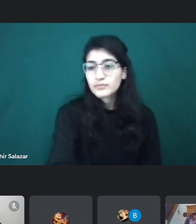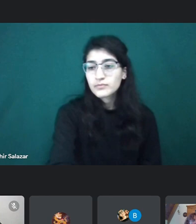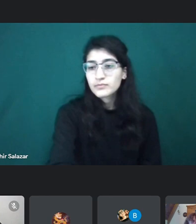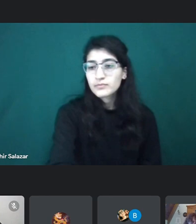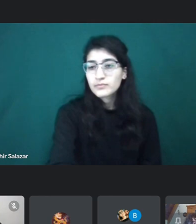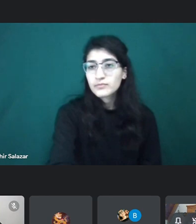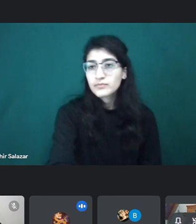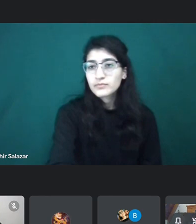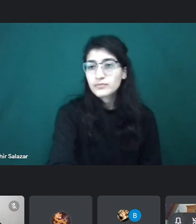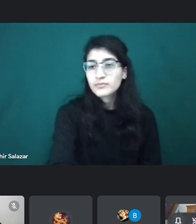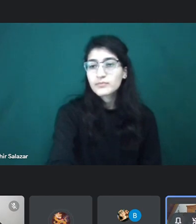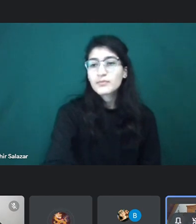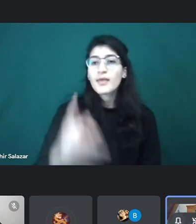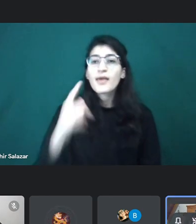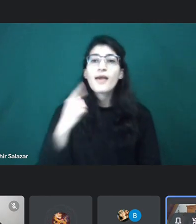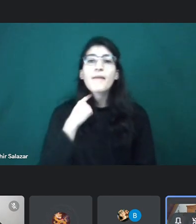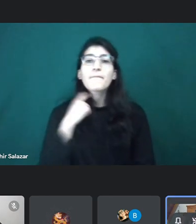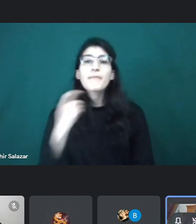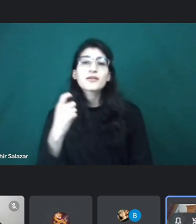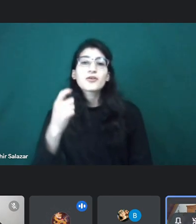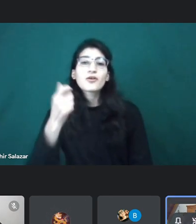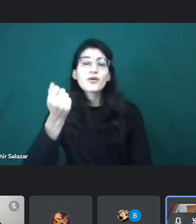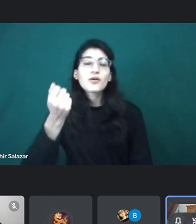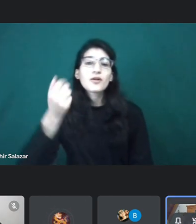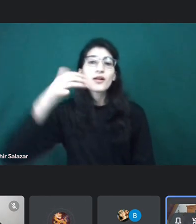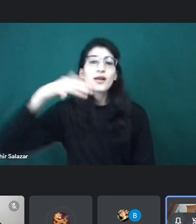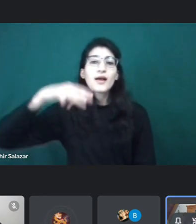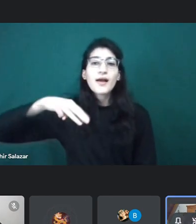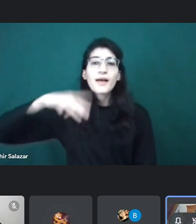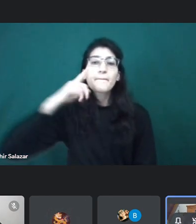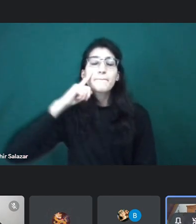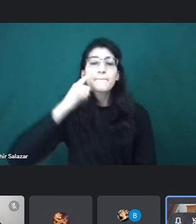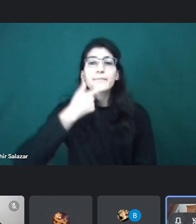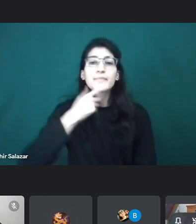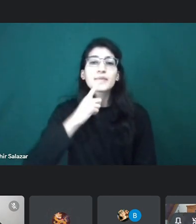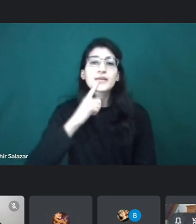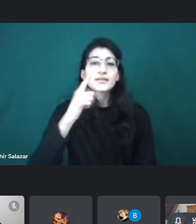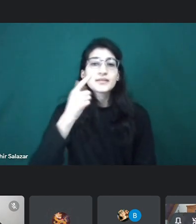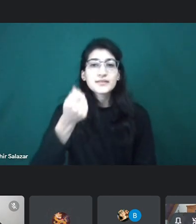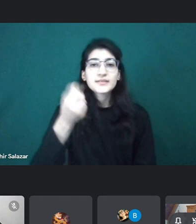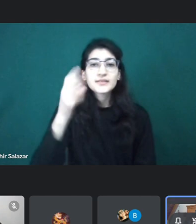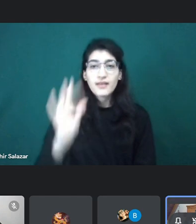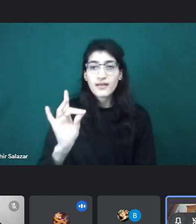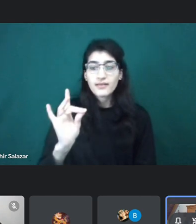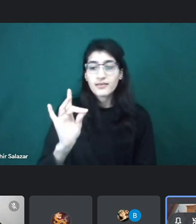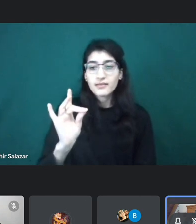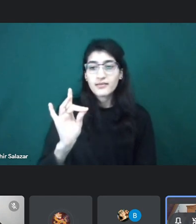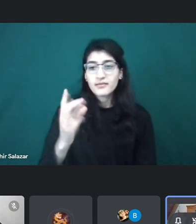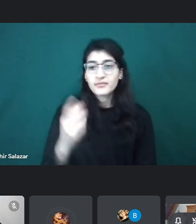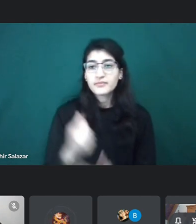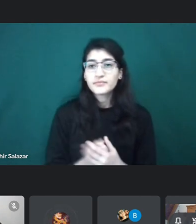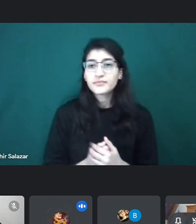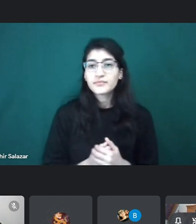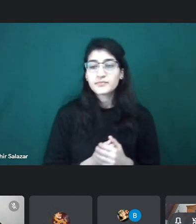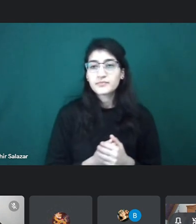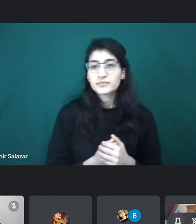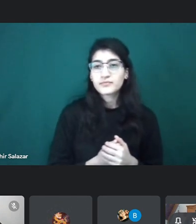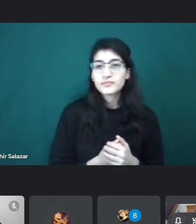Muy bien, porque friend es amigo o amiga. Y friendship es el